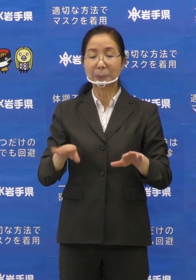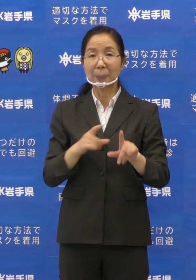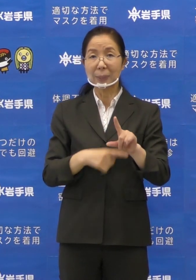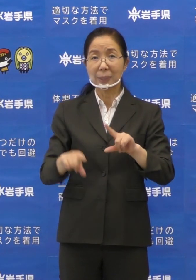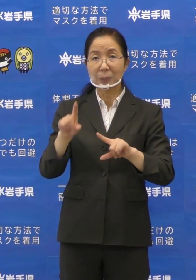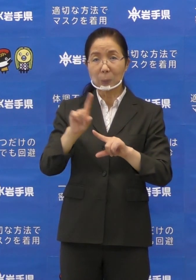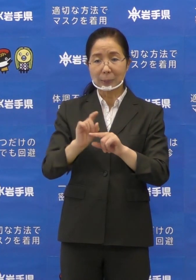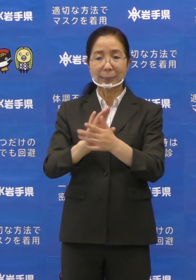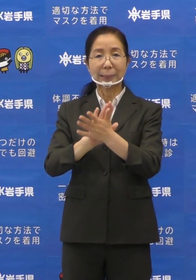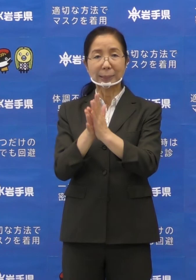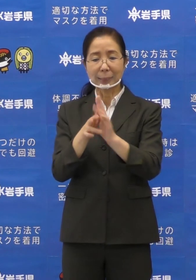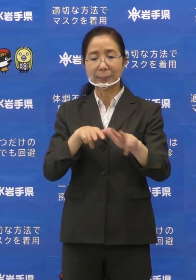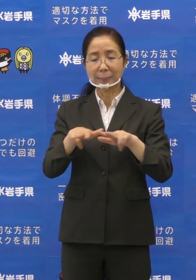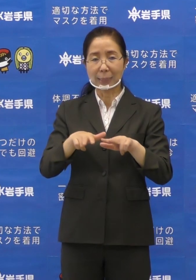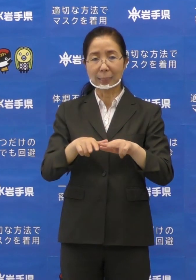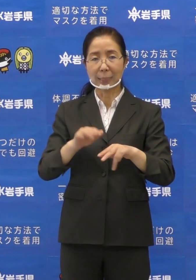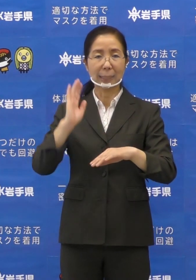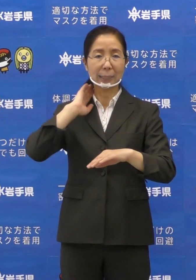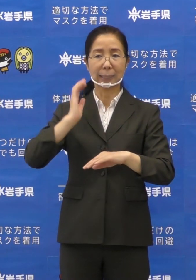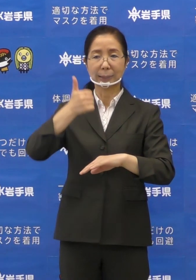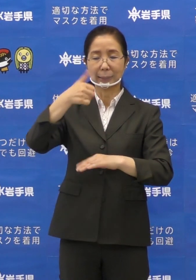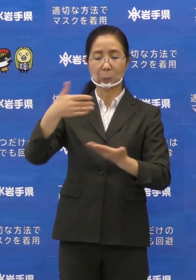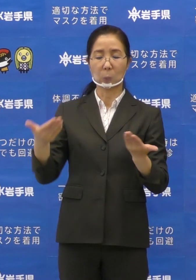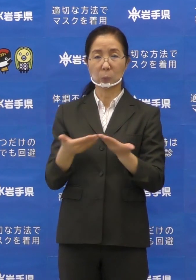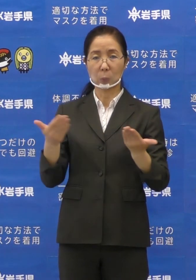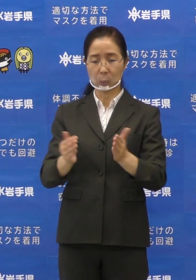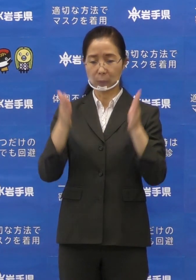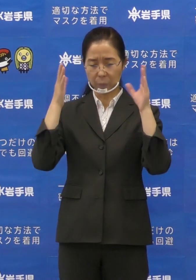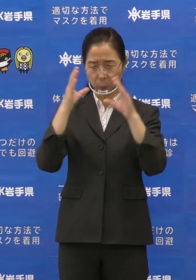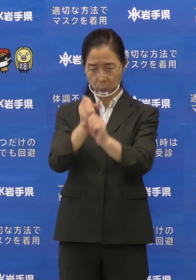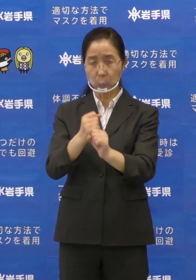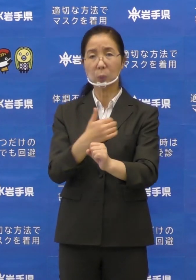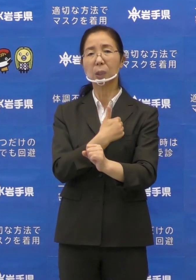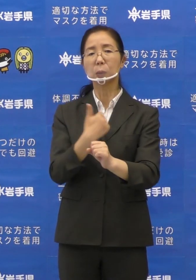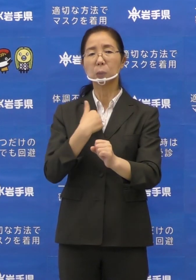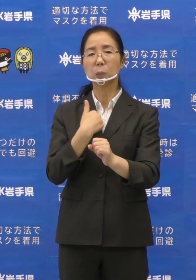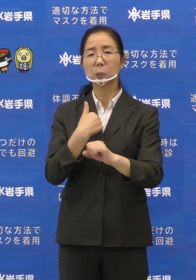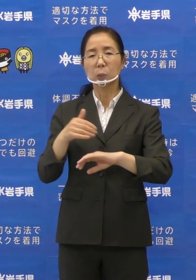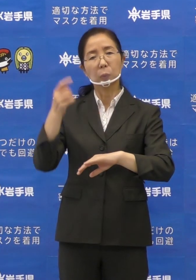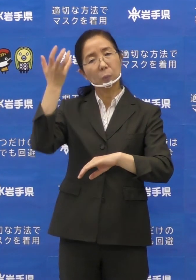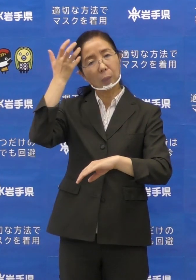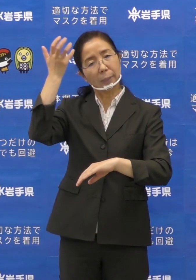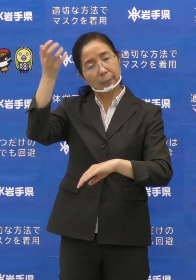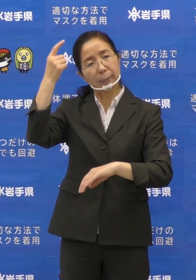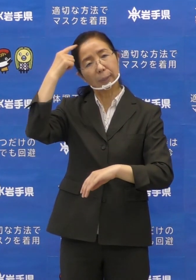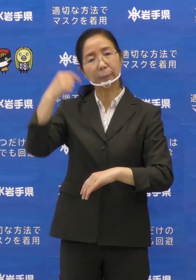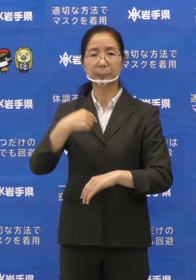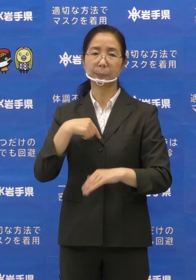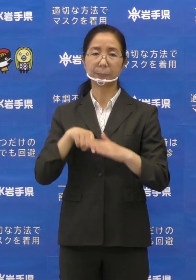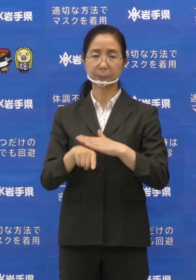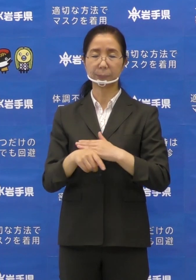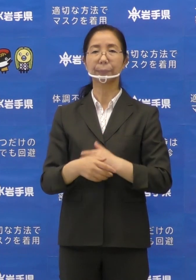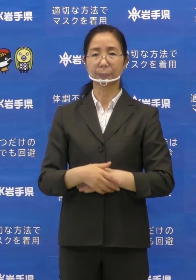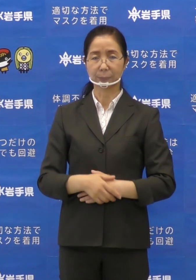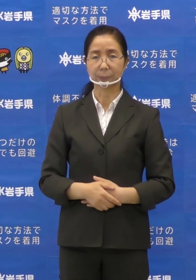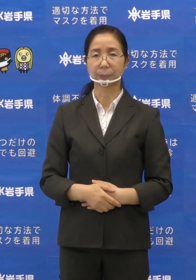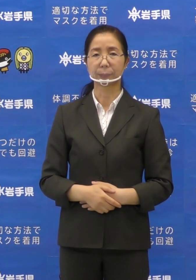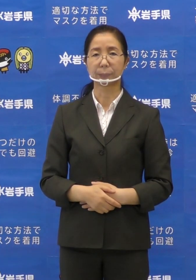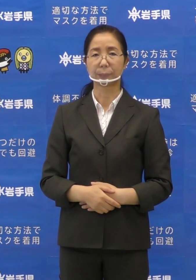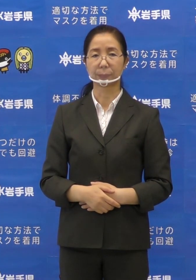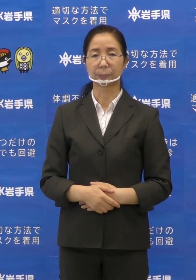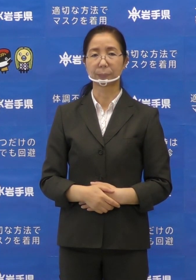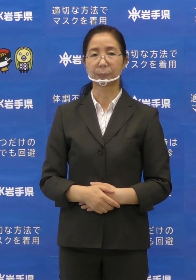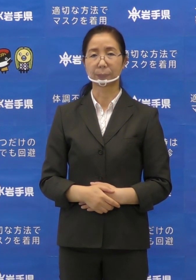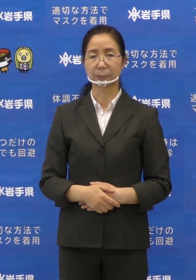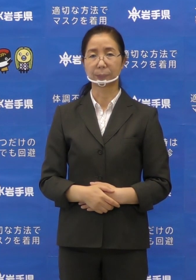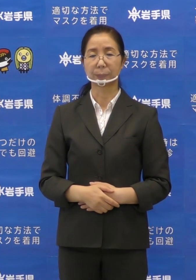上に県政の方に知事の仕事に集中することができるというふうに考えています。 ありがとうござい